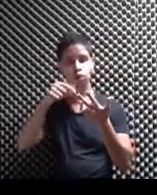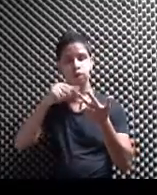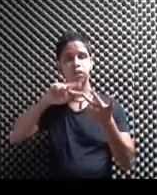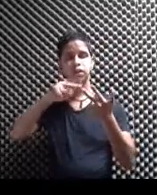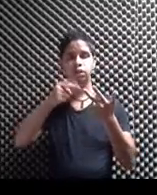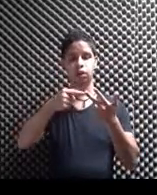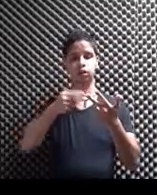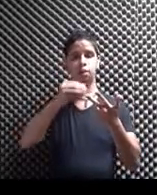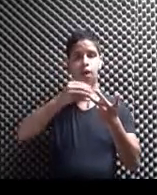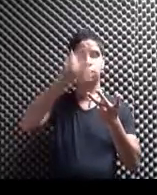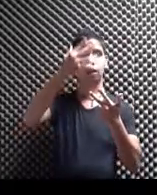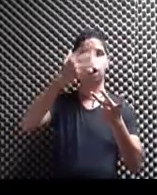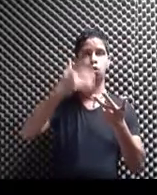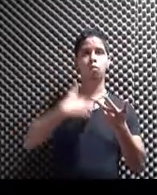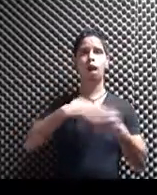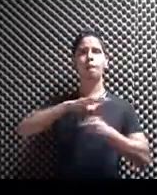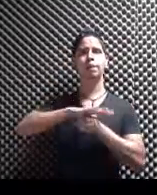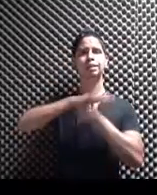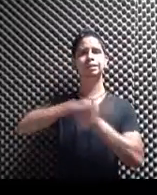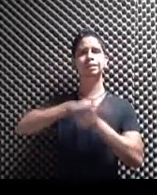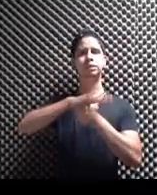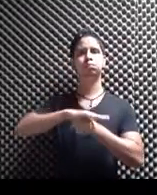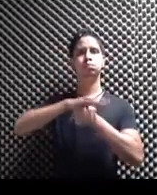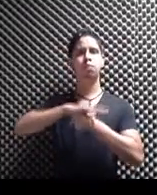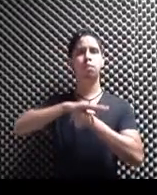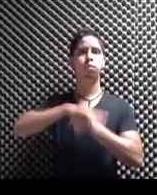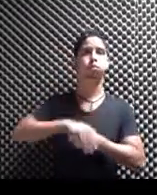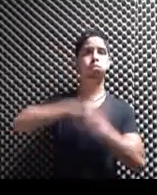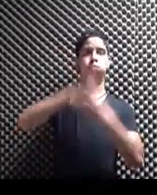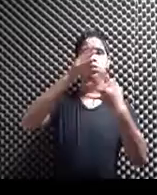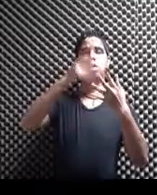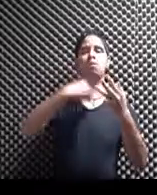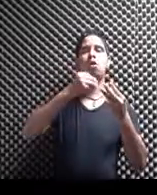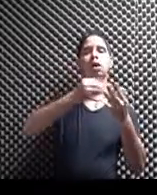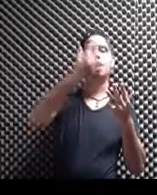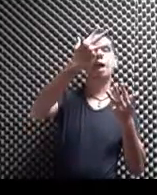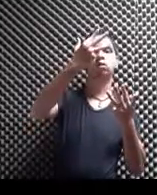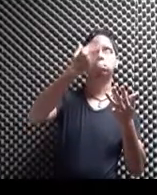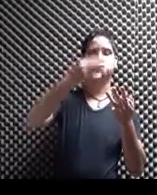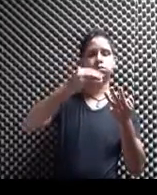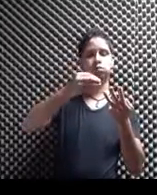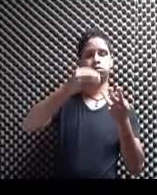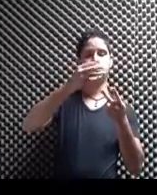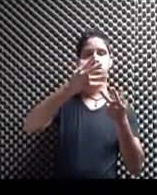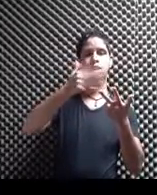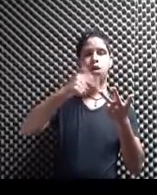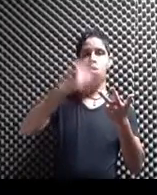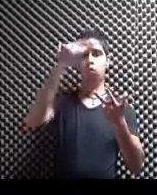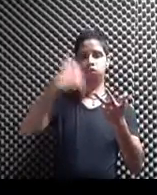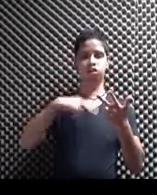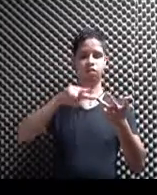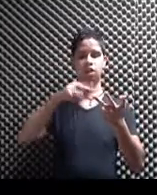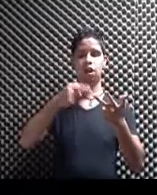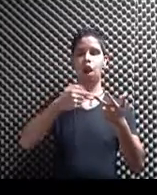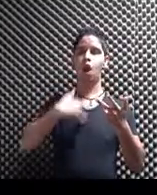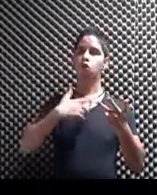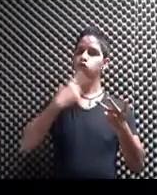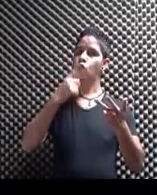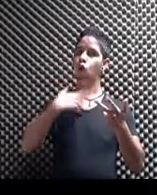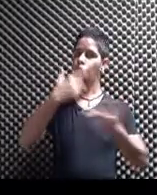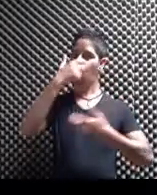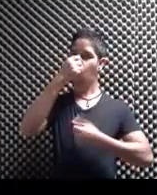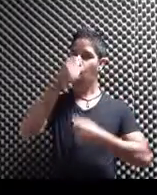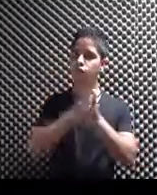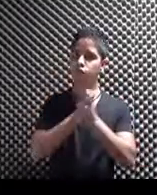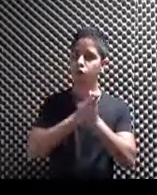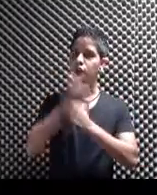libera presión dice voy sintiendo satisfacción con lo que hago y confío que más adelante completaré lo que